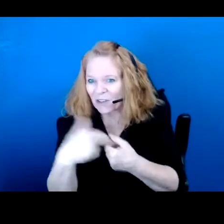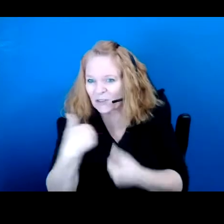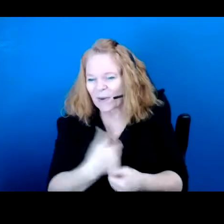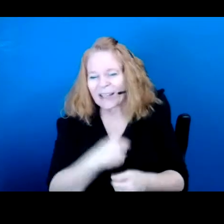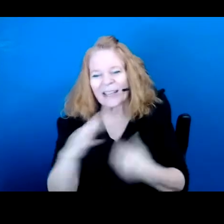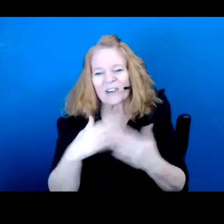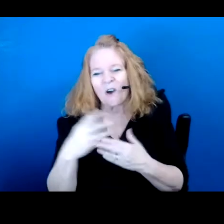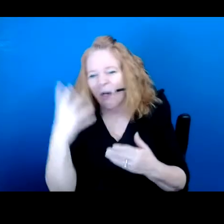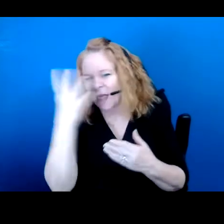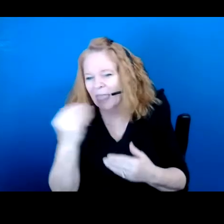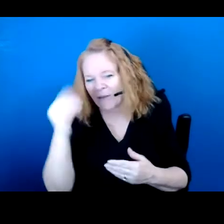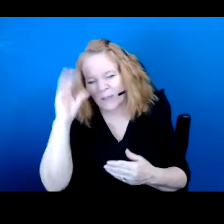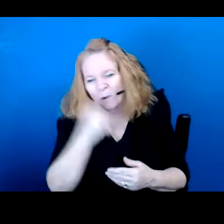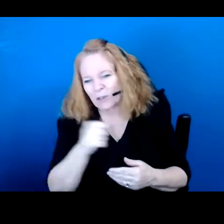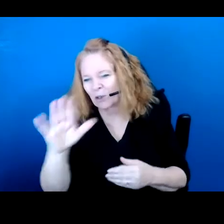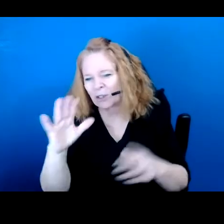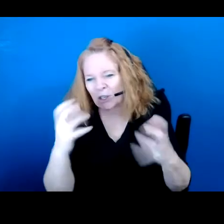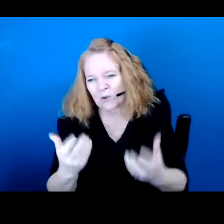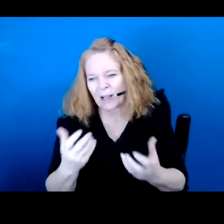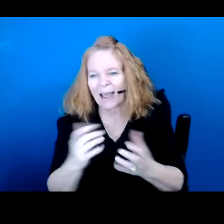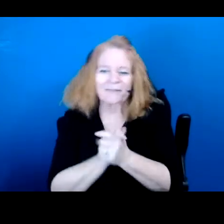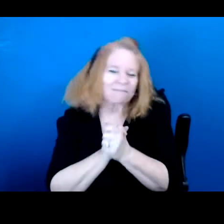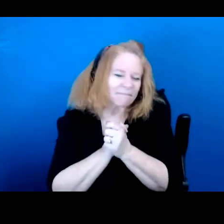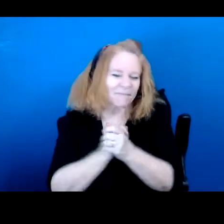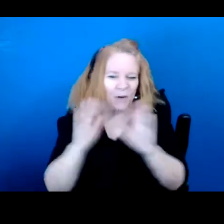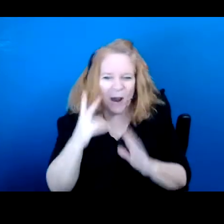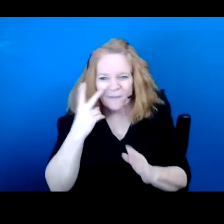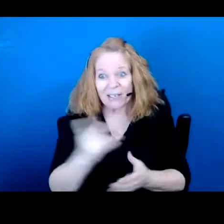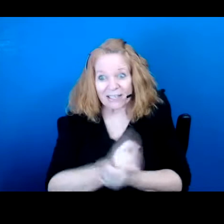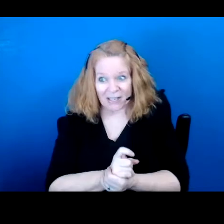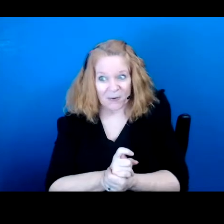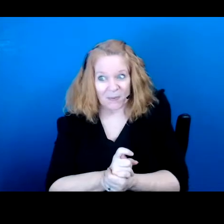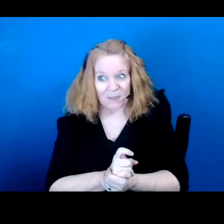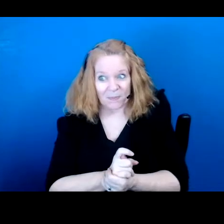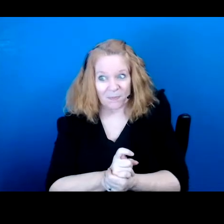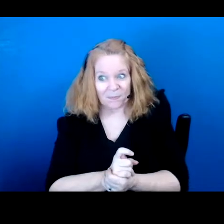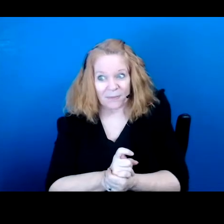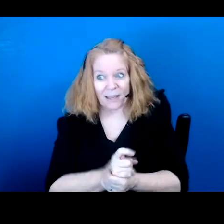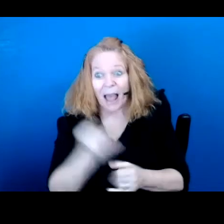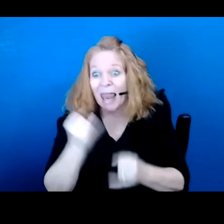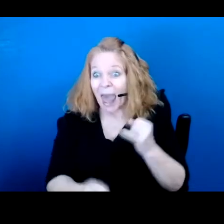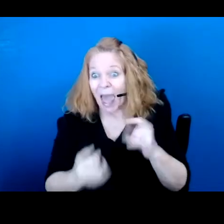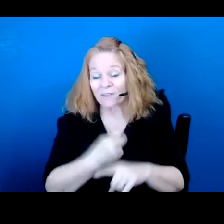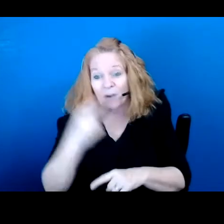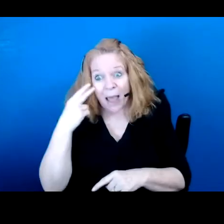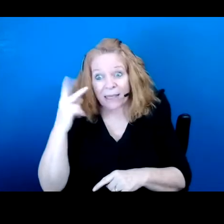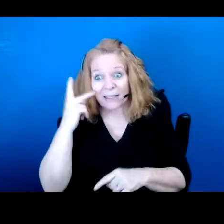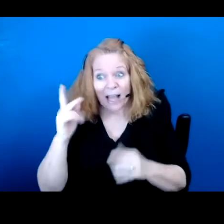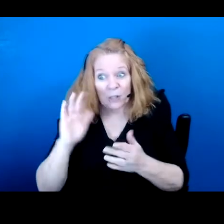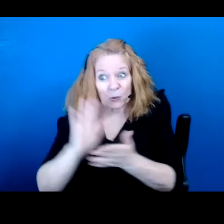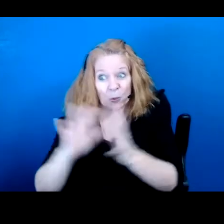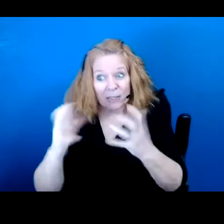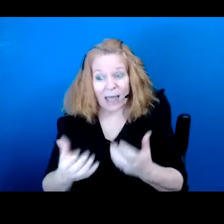faith qué bueno que nos acompañan y todos los muchachos y los muchachos qué maravilloso verlos los que